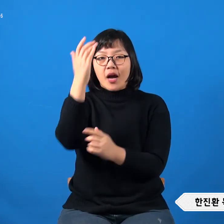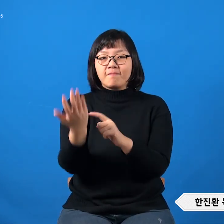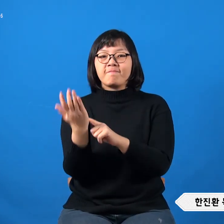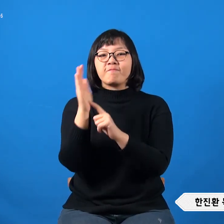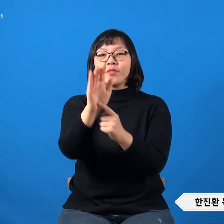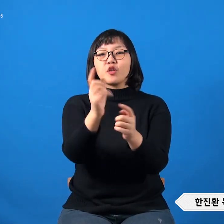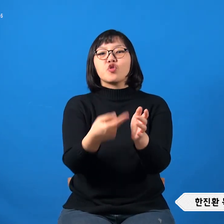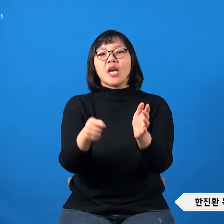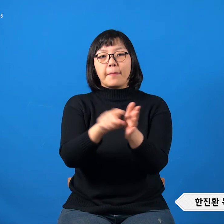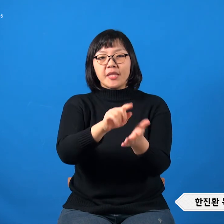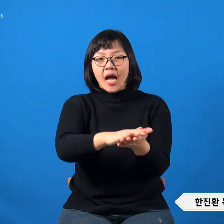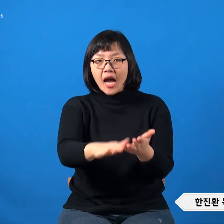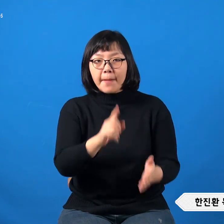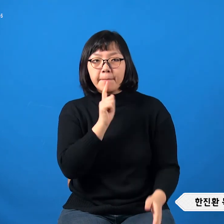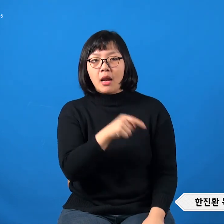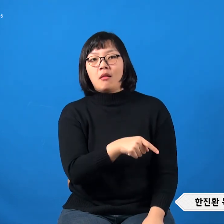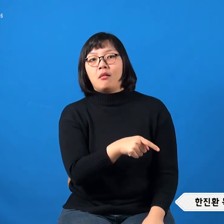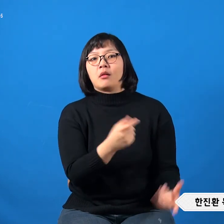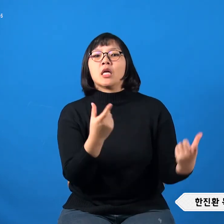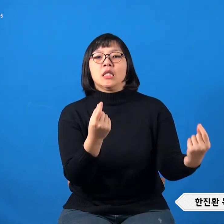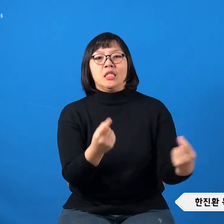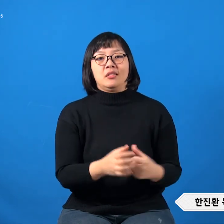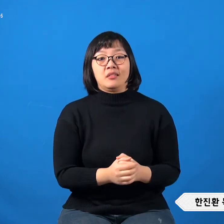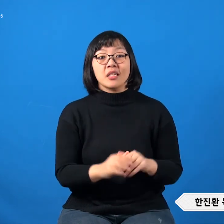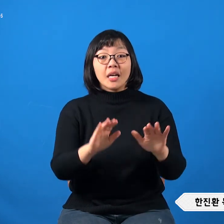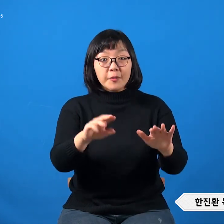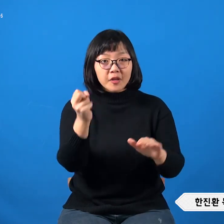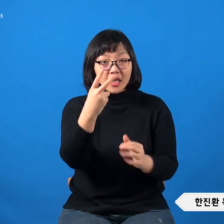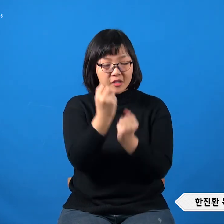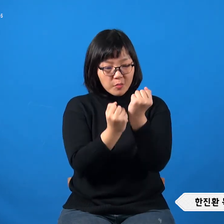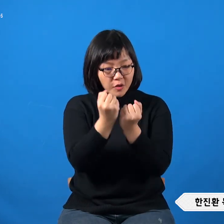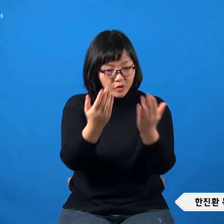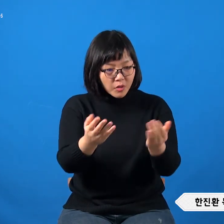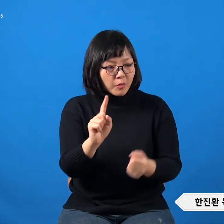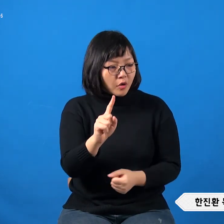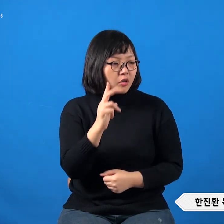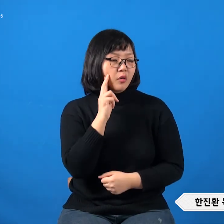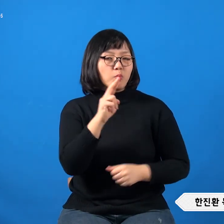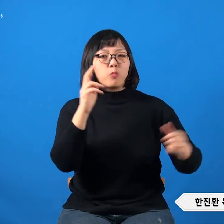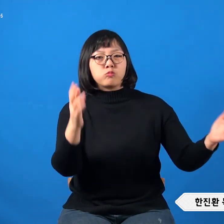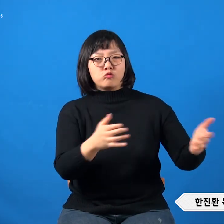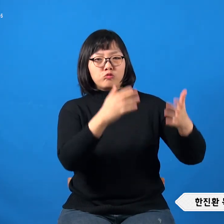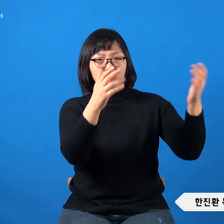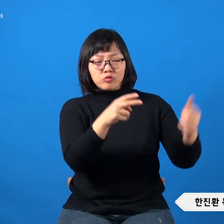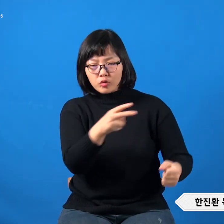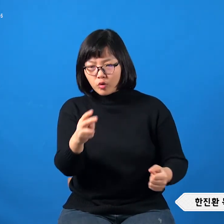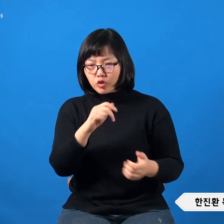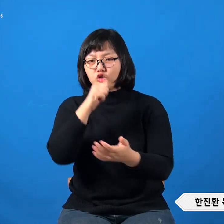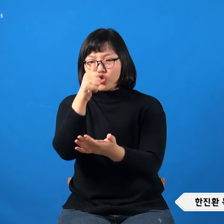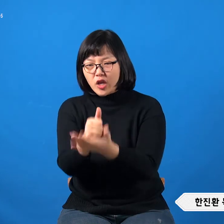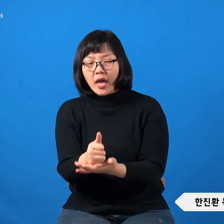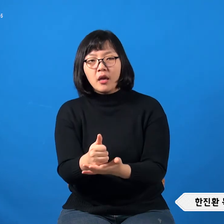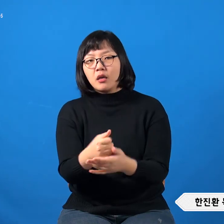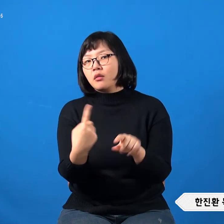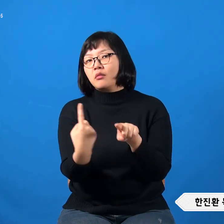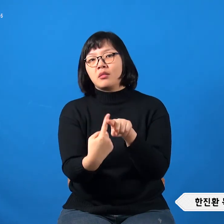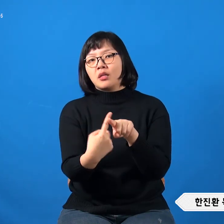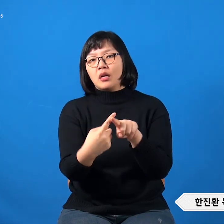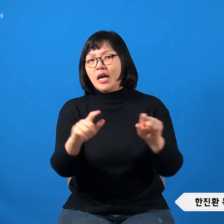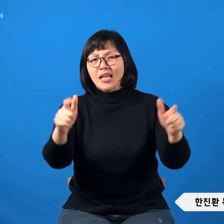그렇게 말씀하셨습니다. 그래서 모든 폭풍을 다 죄로 연결시키는 것은 조심해야